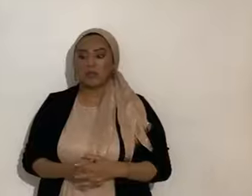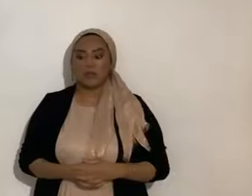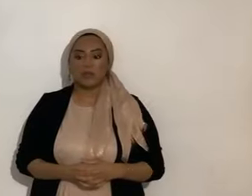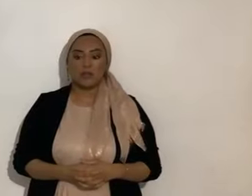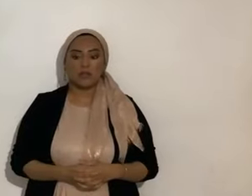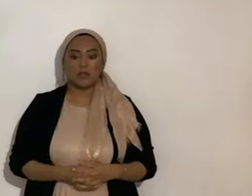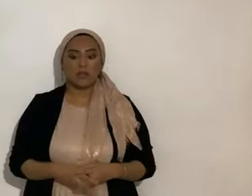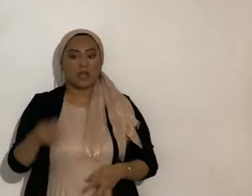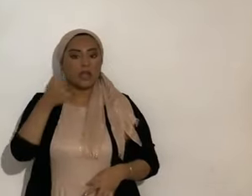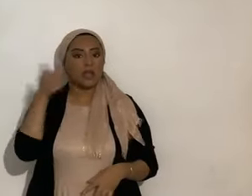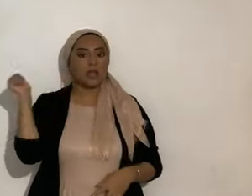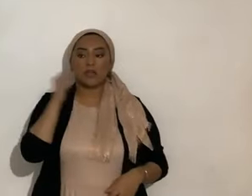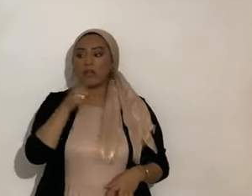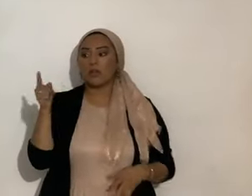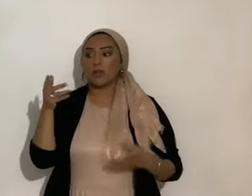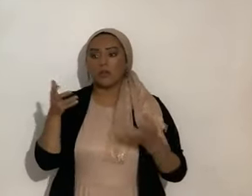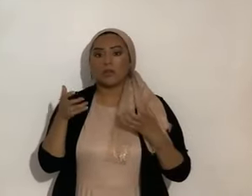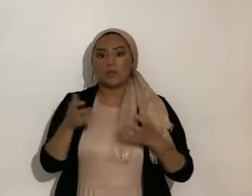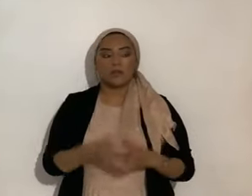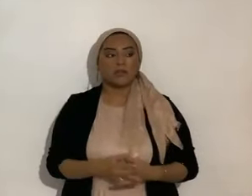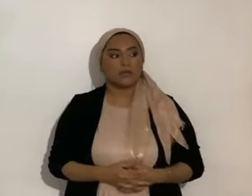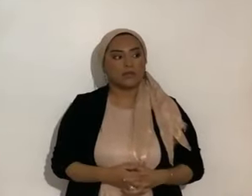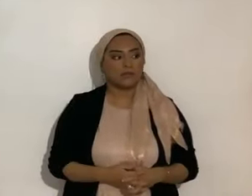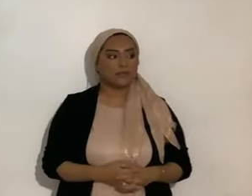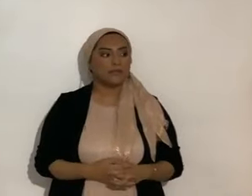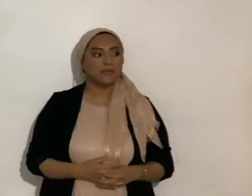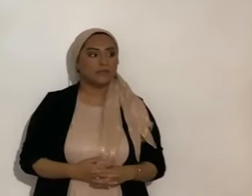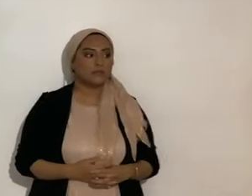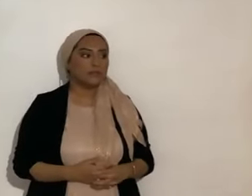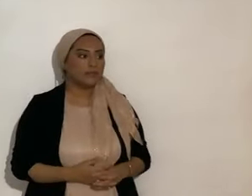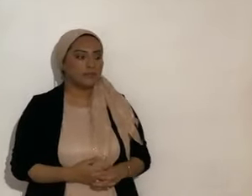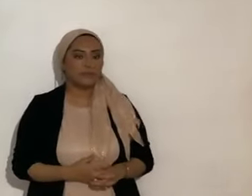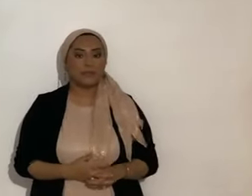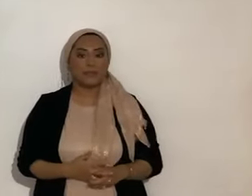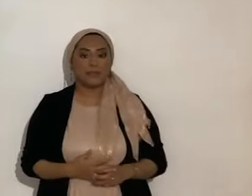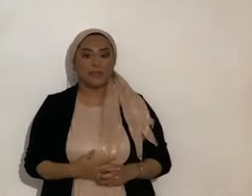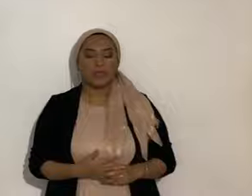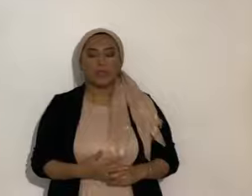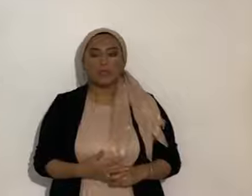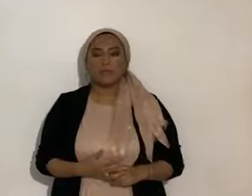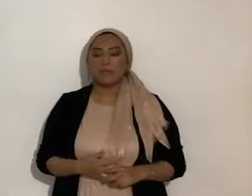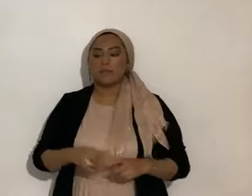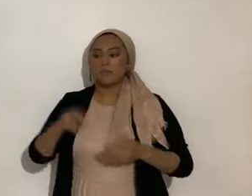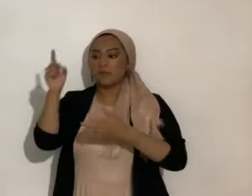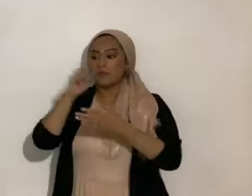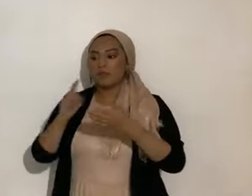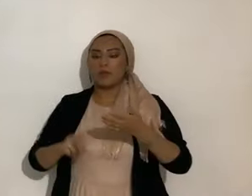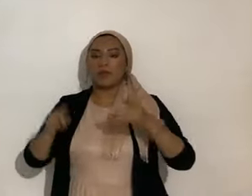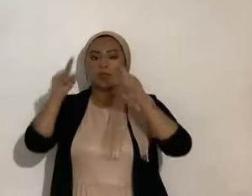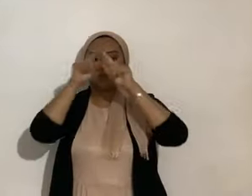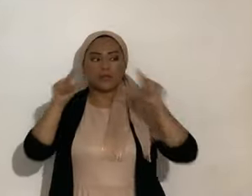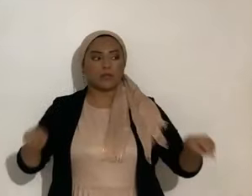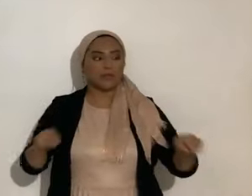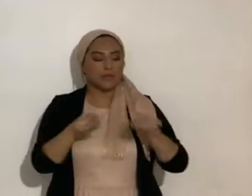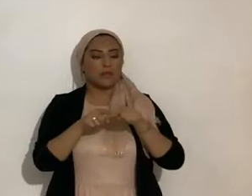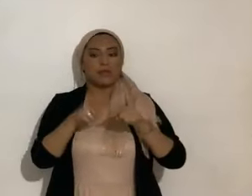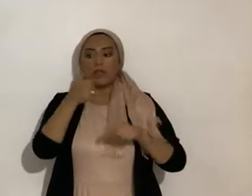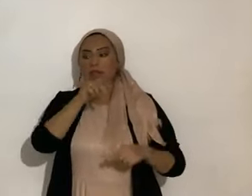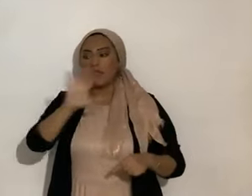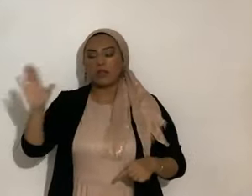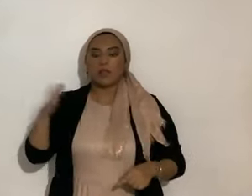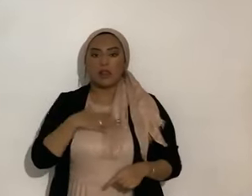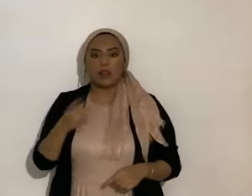dibújame lo que tú quieras en una hoja, ¿sí? Y me pueden dibujar un cuadrado o un triángulo, etcétera, etcétera. Esa es la forma que les